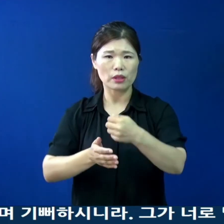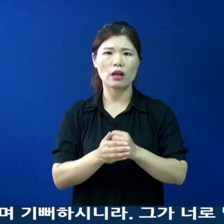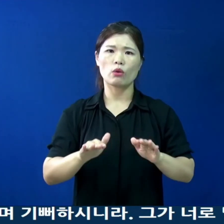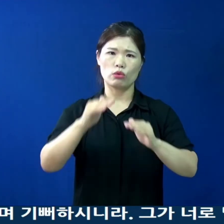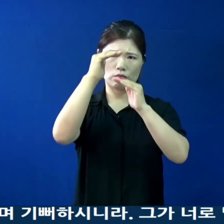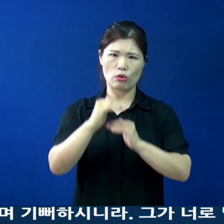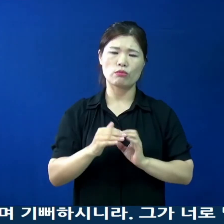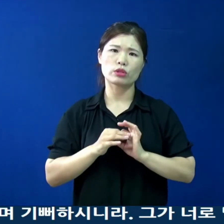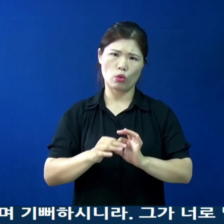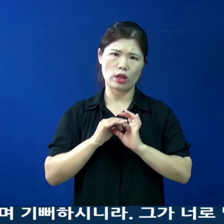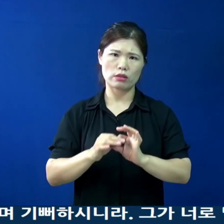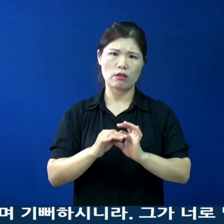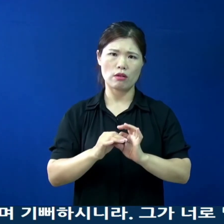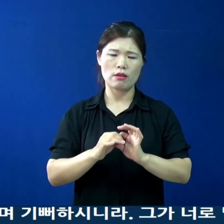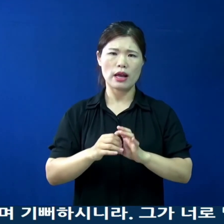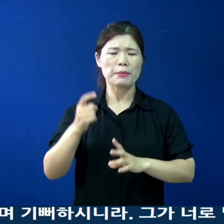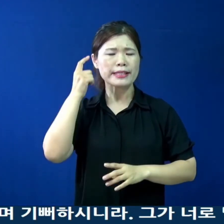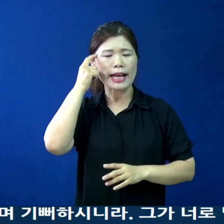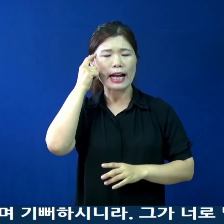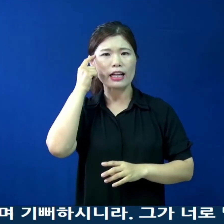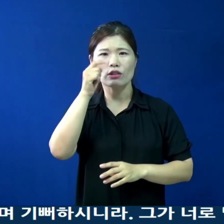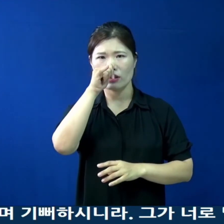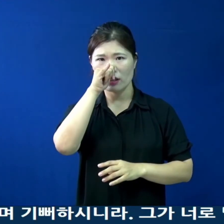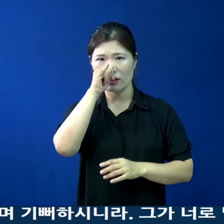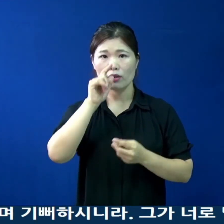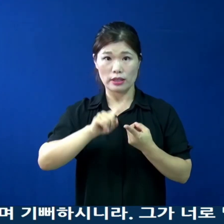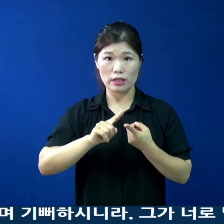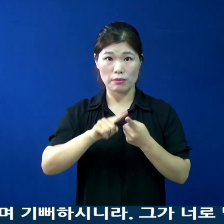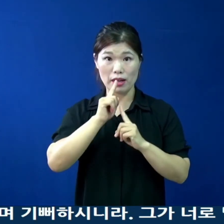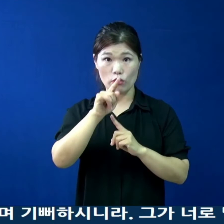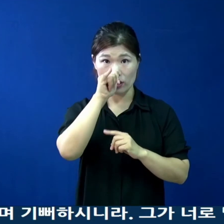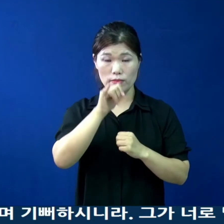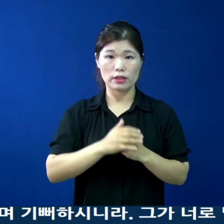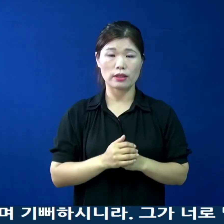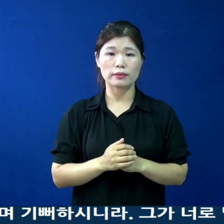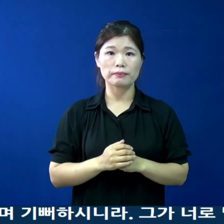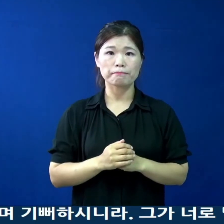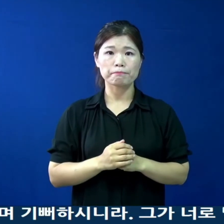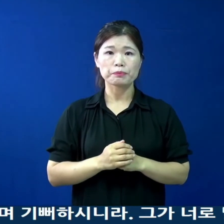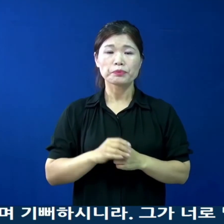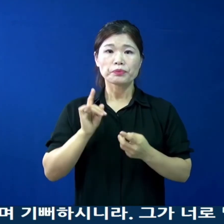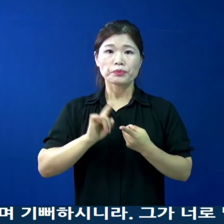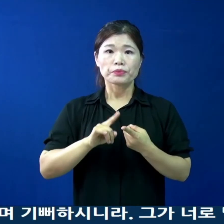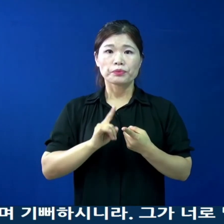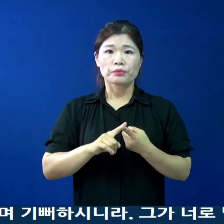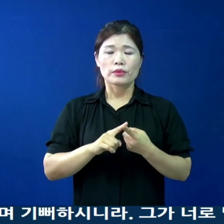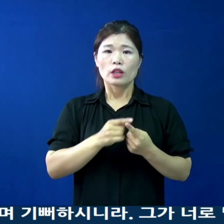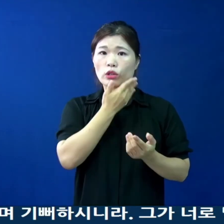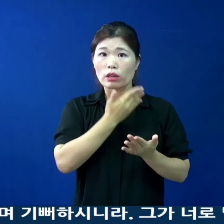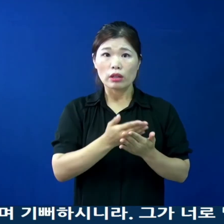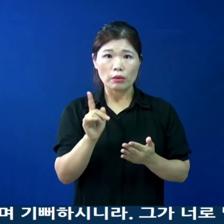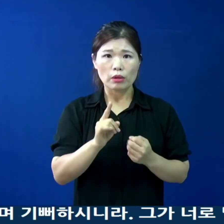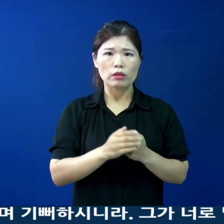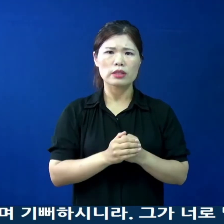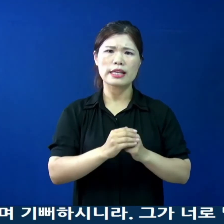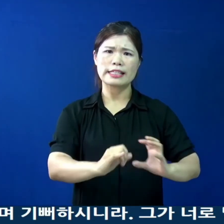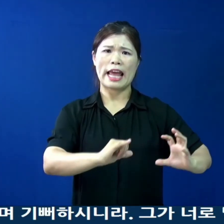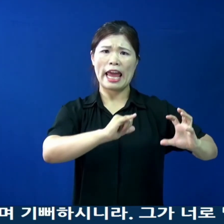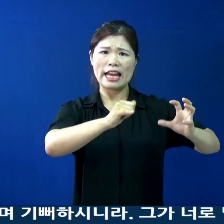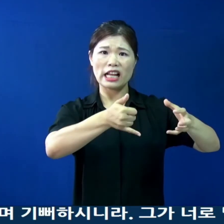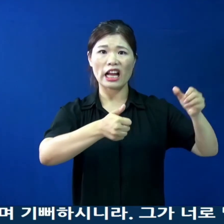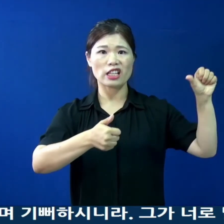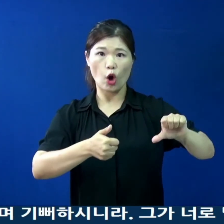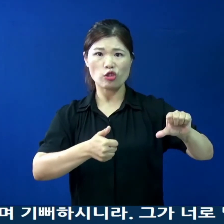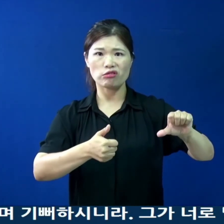통해서 내릴 수 있는 몇 가지 사실들이 있습니다. 그 사실 중 하나가 세상의 저주는 힘이